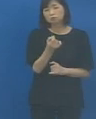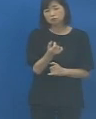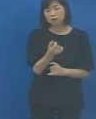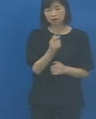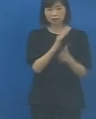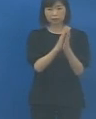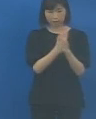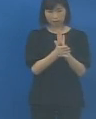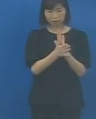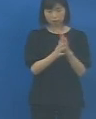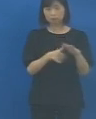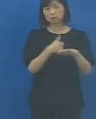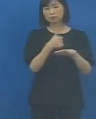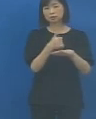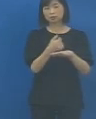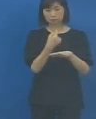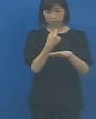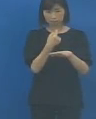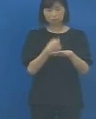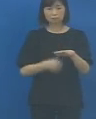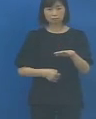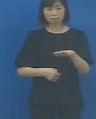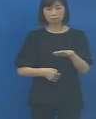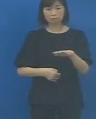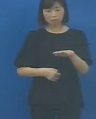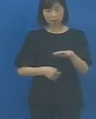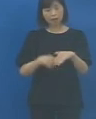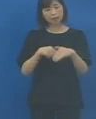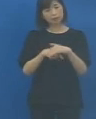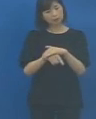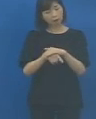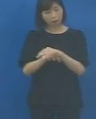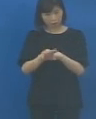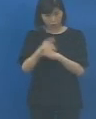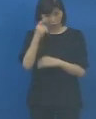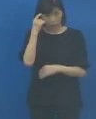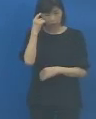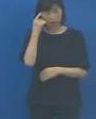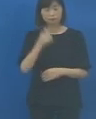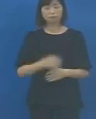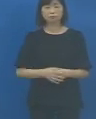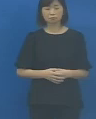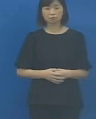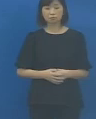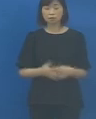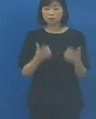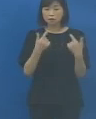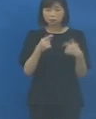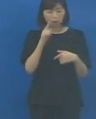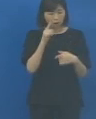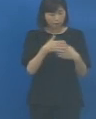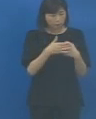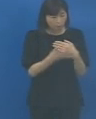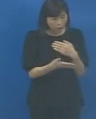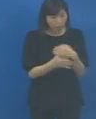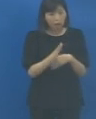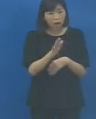なるということは一つの意味はあるのかなというふうにも思います。普段見過ごされがちな